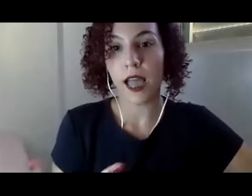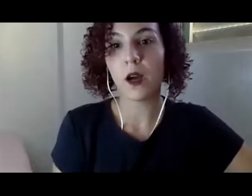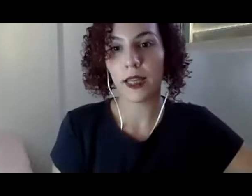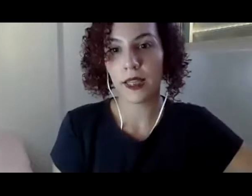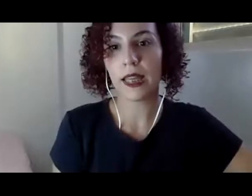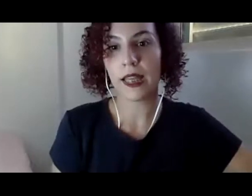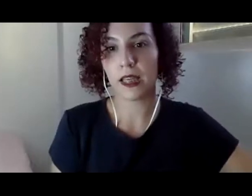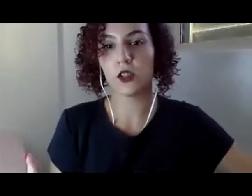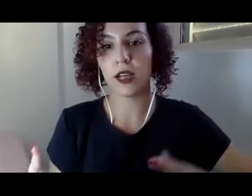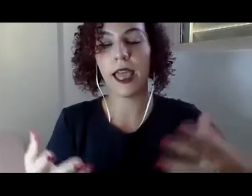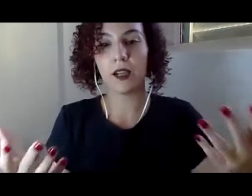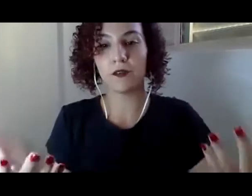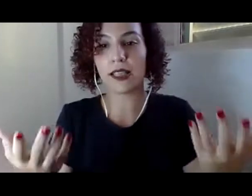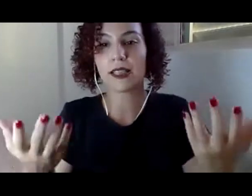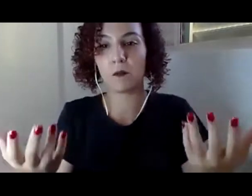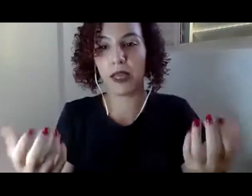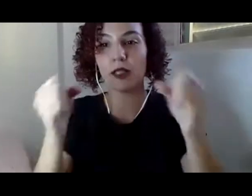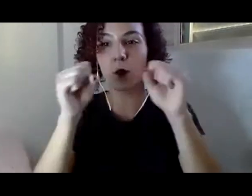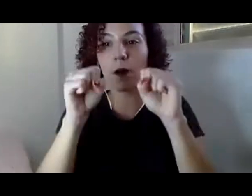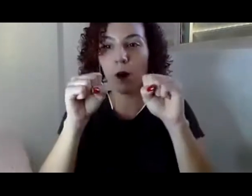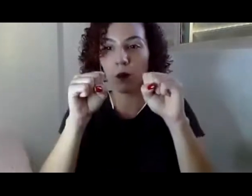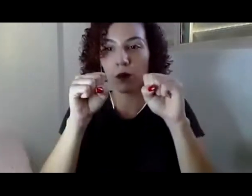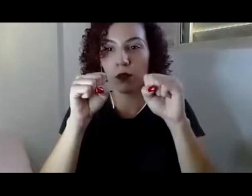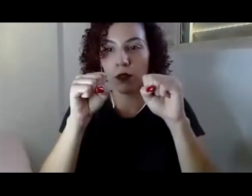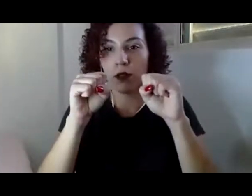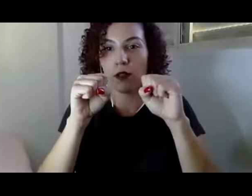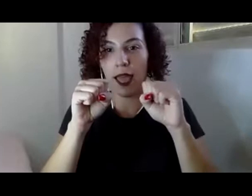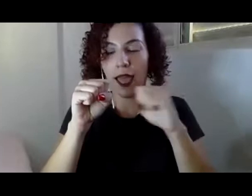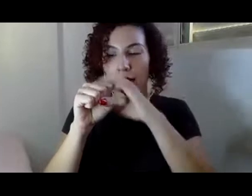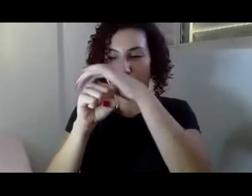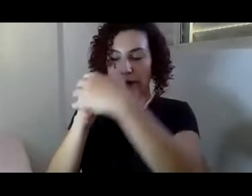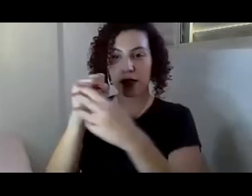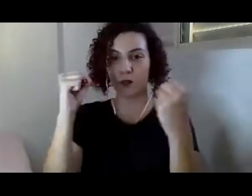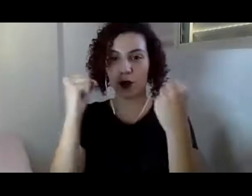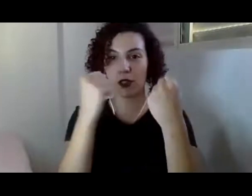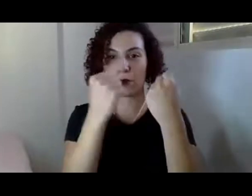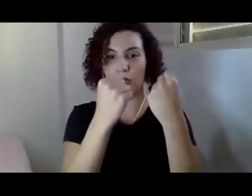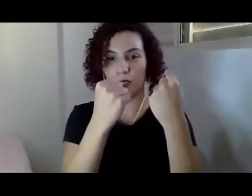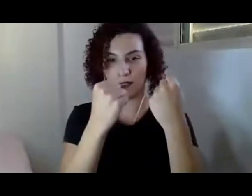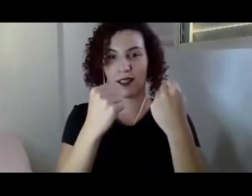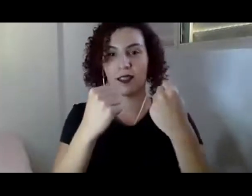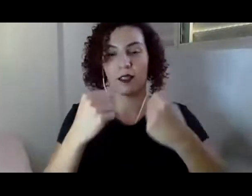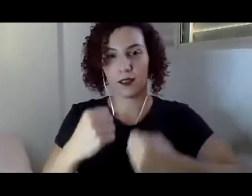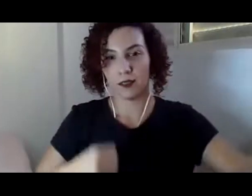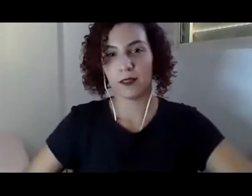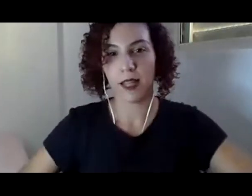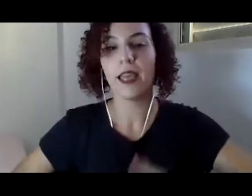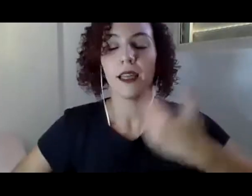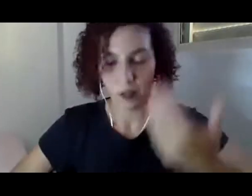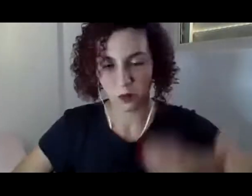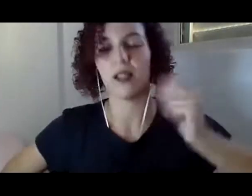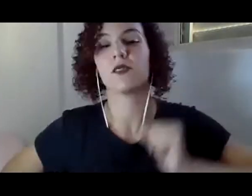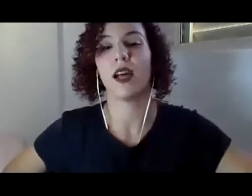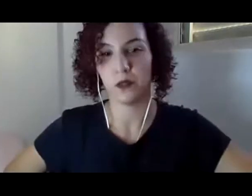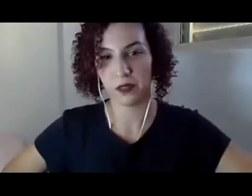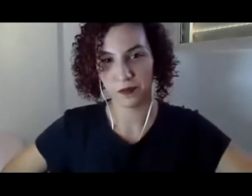E aí, olha que interessante, né? Ela faz as cabeças com a mão, né? A cabeça virou isso aqui, né?